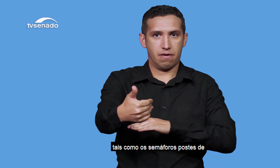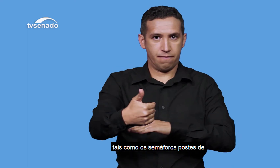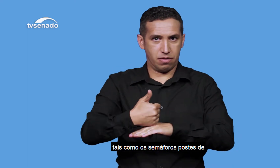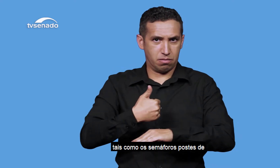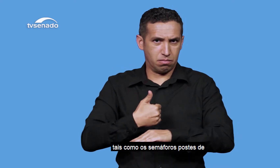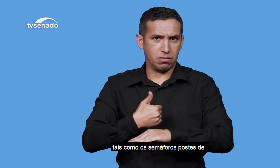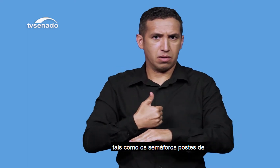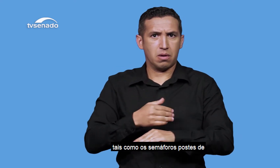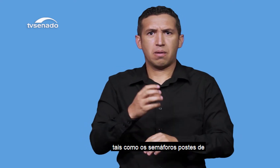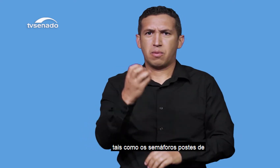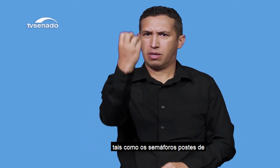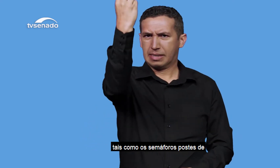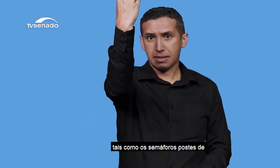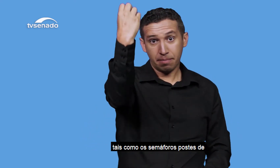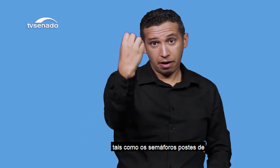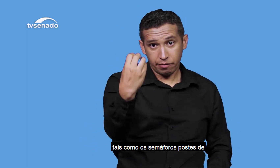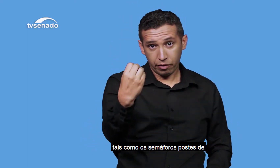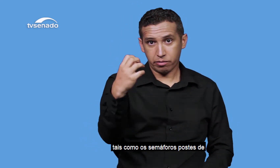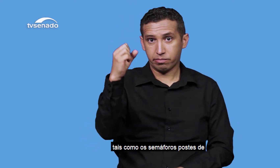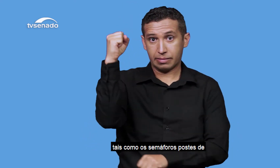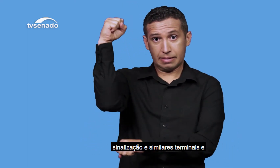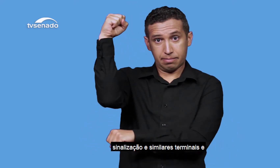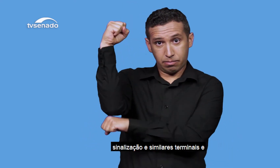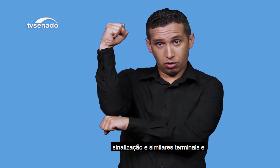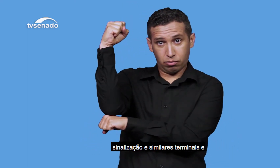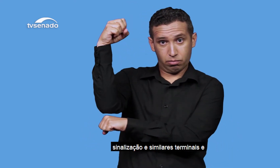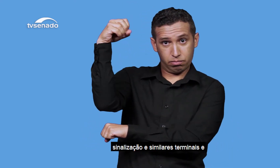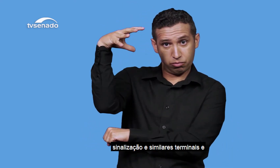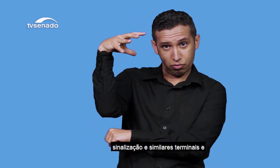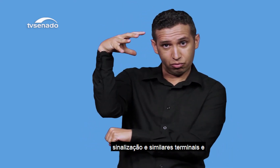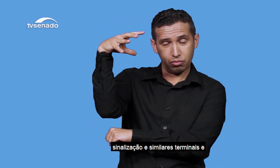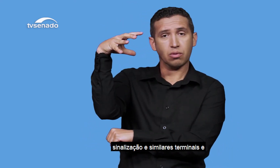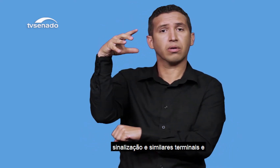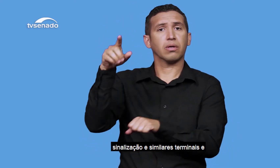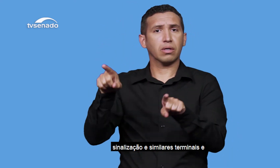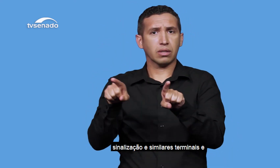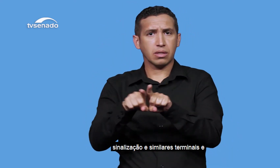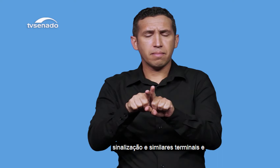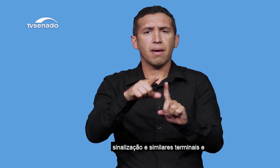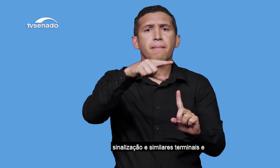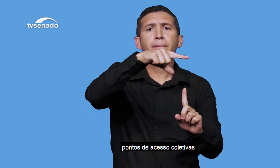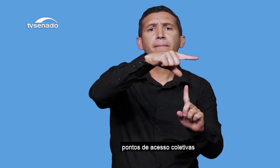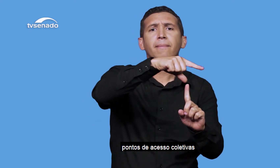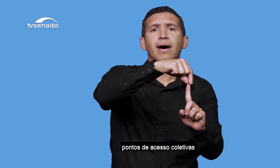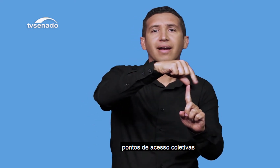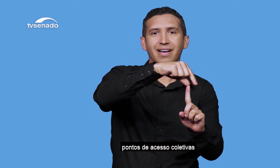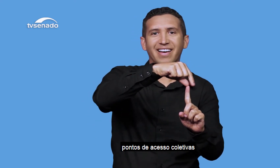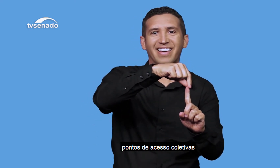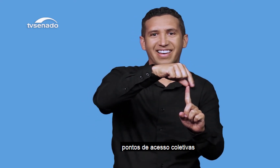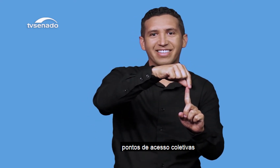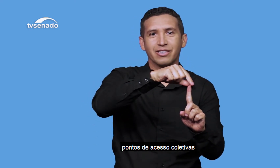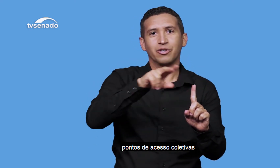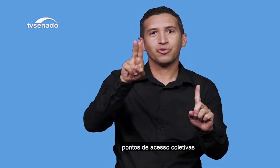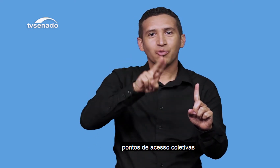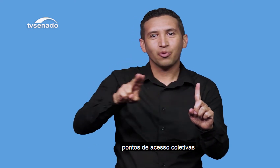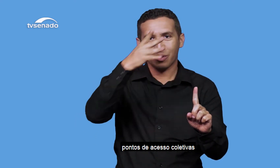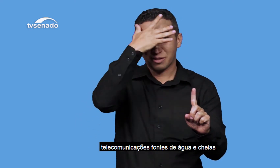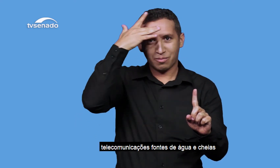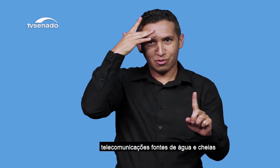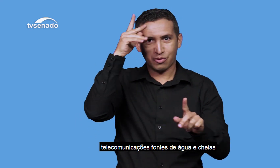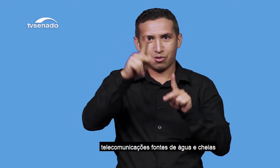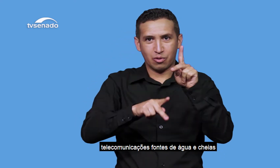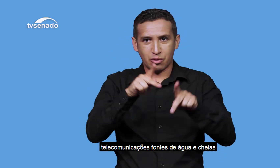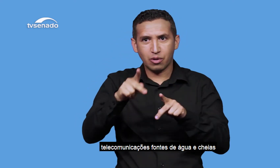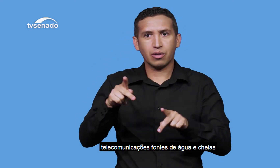tais como os semáforos postes de sinalização e similares terminais e pontos de acesso coletivas